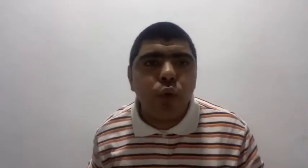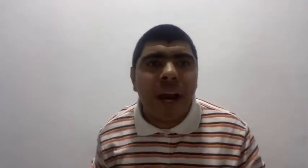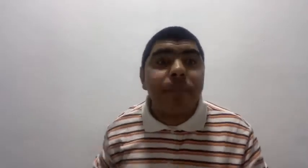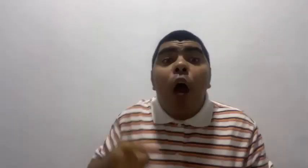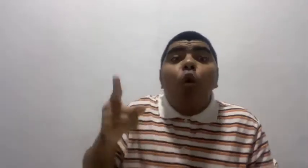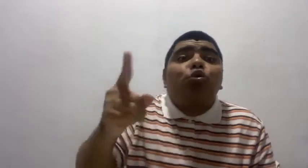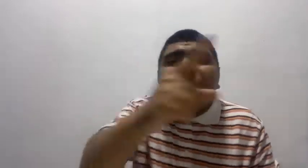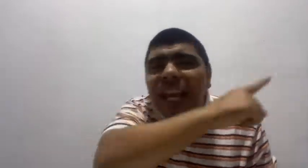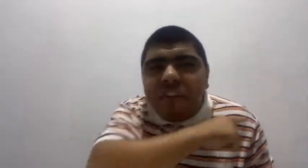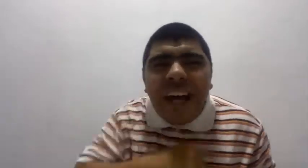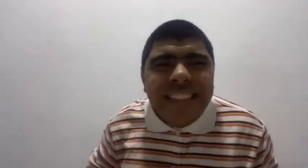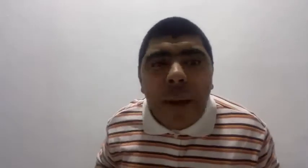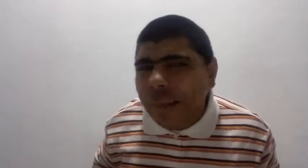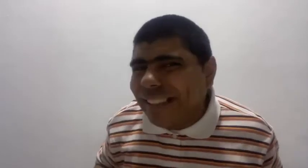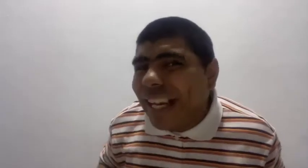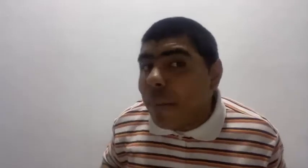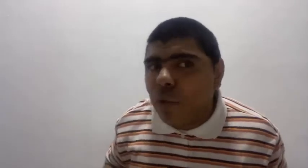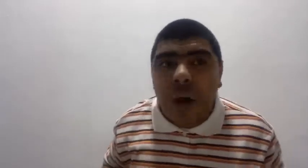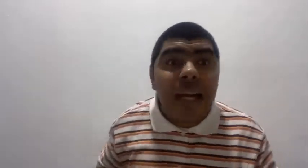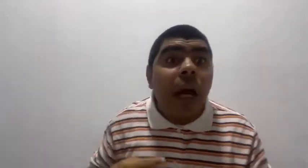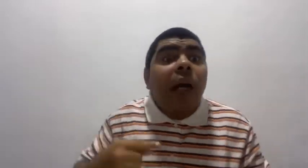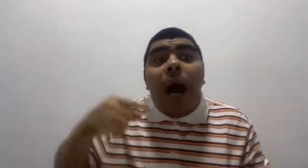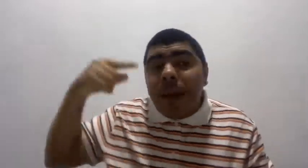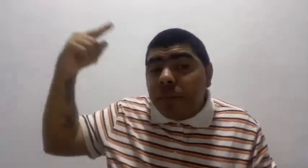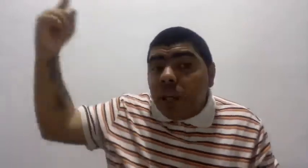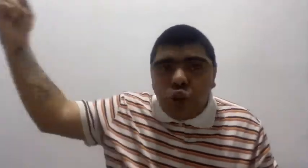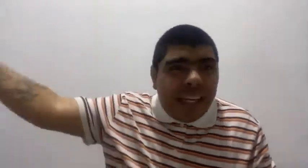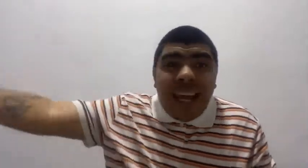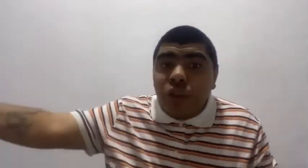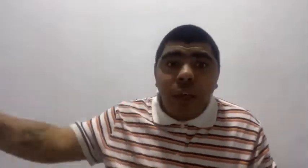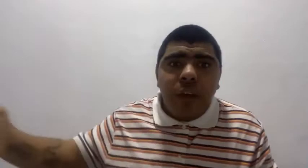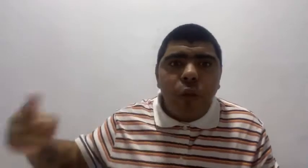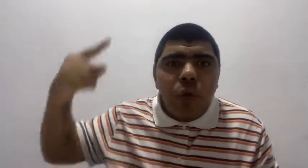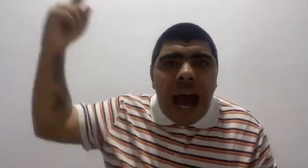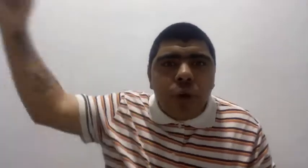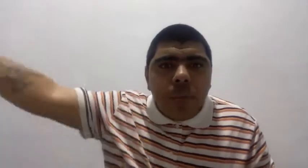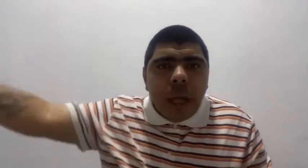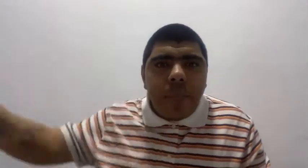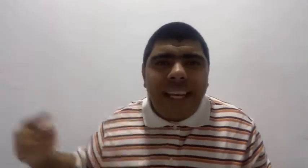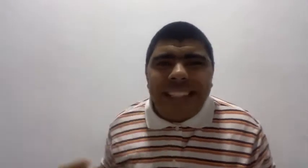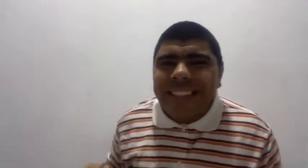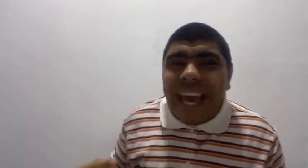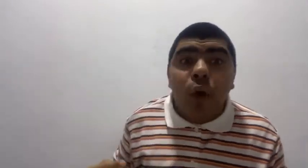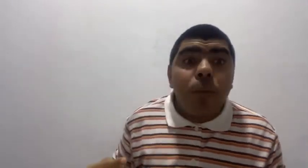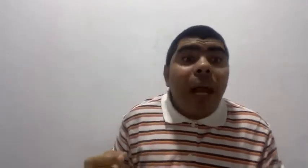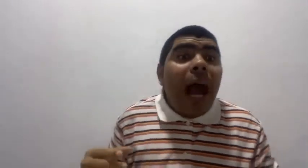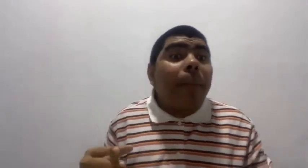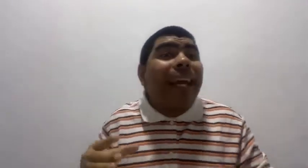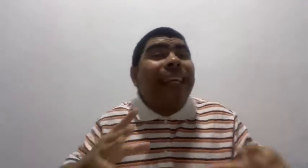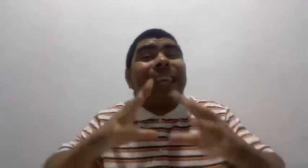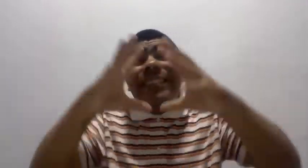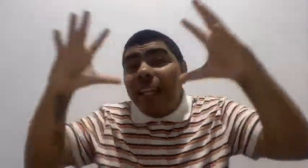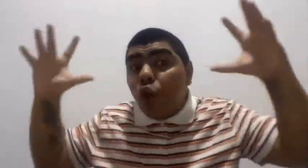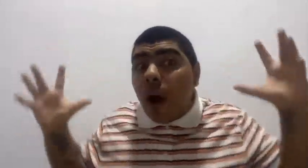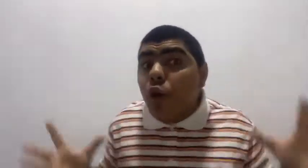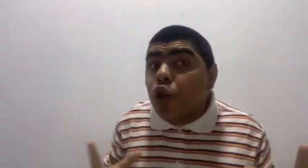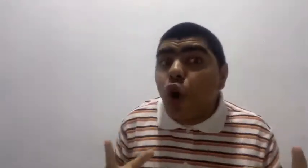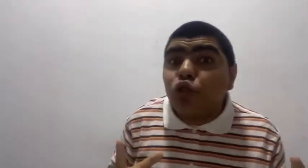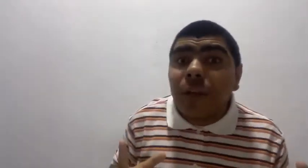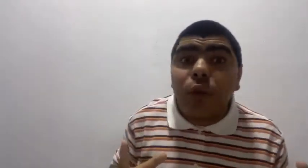madurez. Usted le falta aprender a madurar. Amén. Si fulano, perencejo, amén, está haciendo algo en contra de